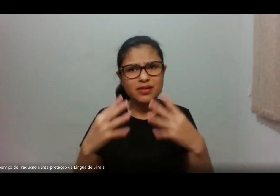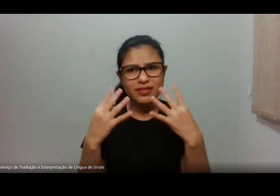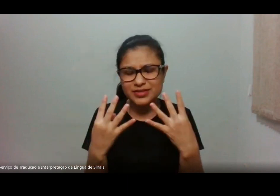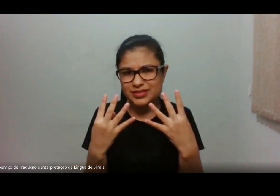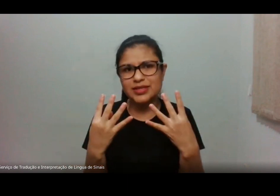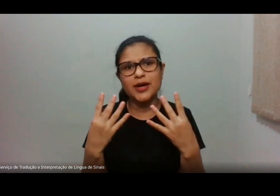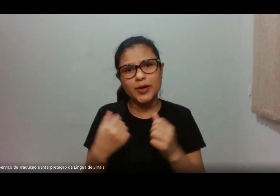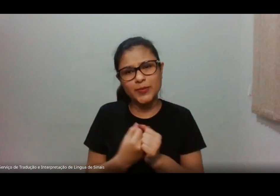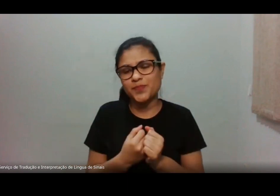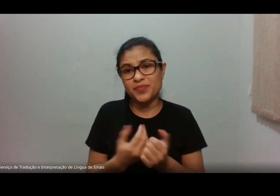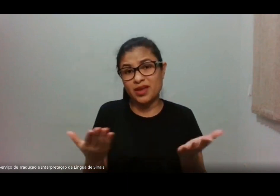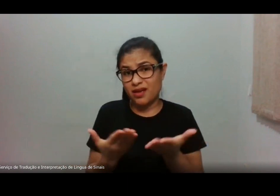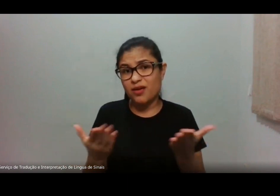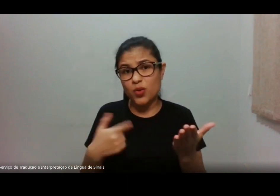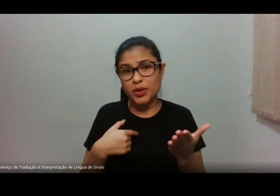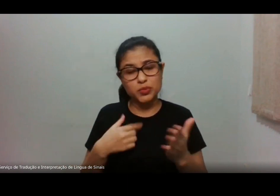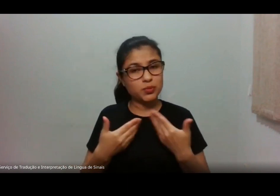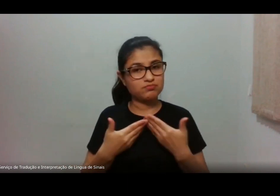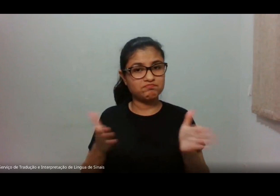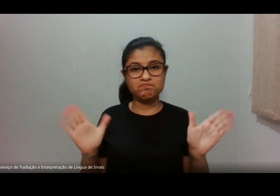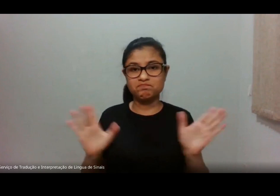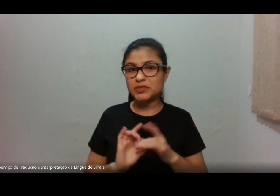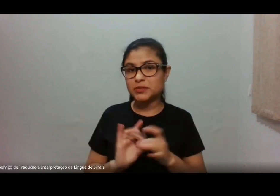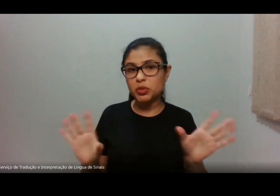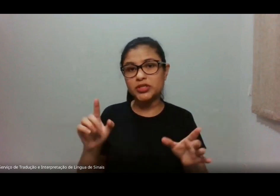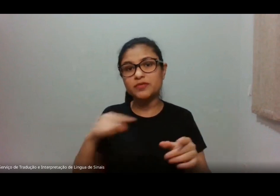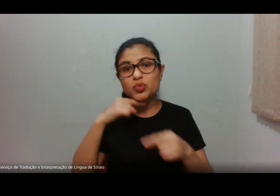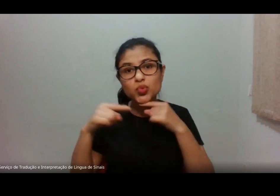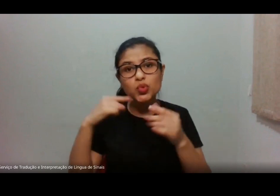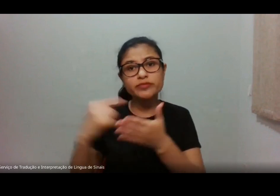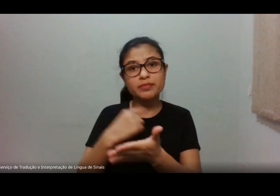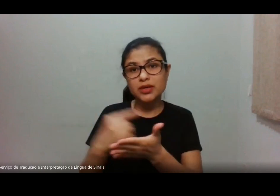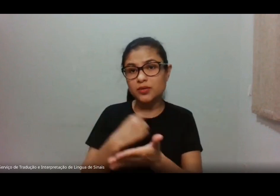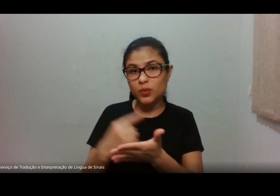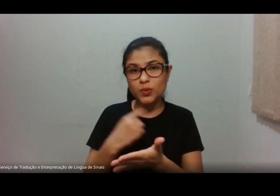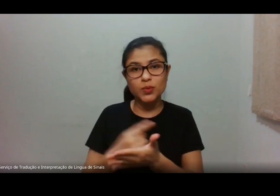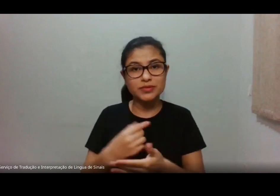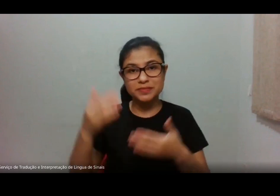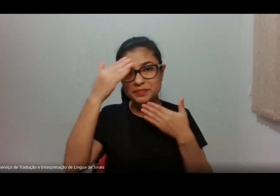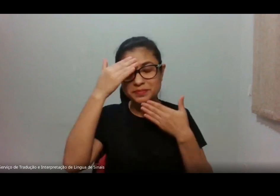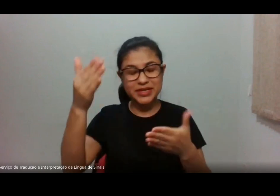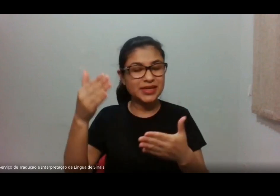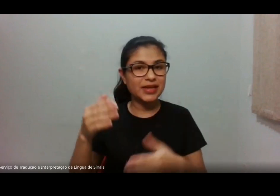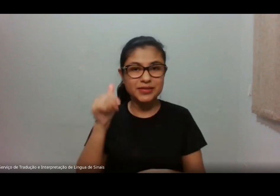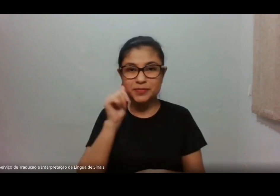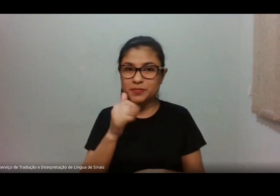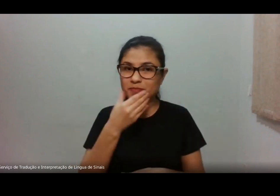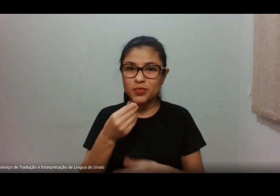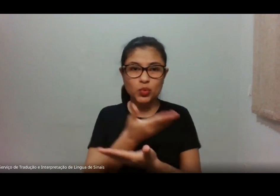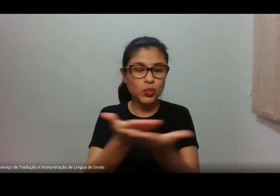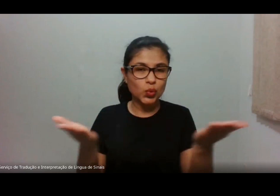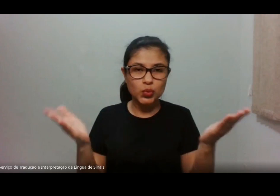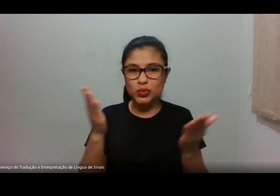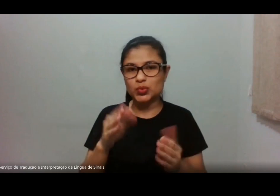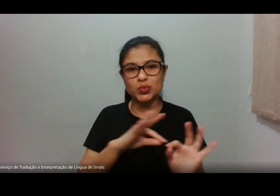Fico aberta para as questões no tempozinho que me cabe aqui agora. Obrigada a todas e todos e todes.